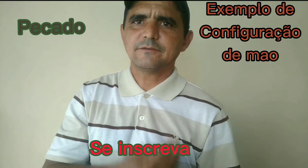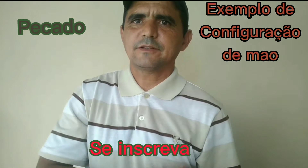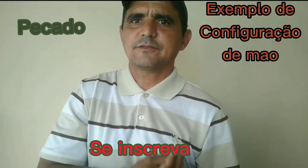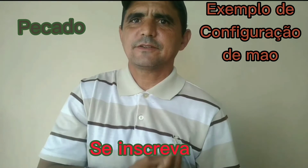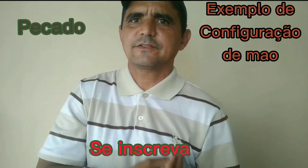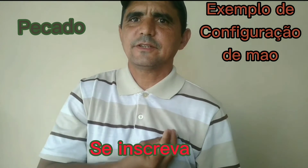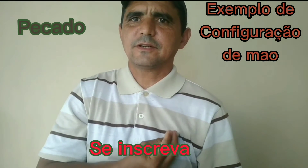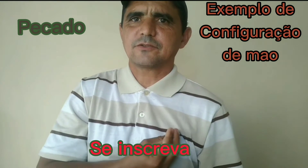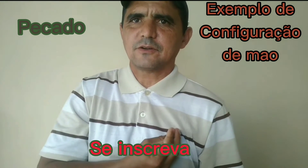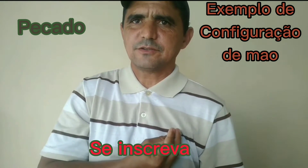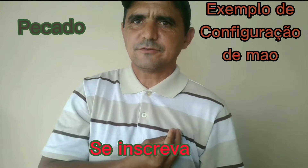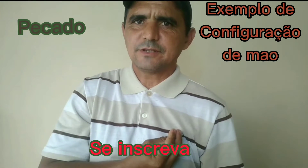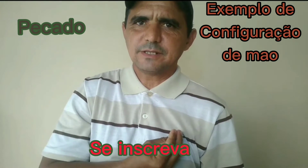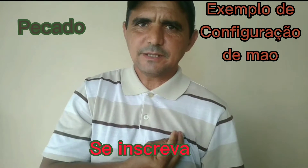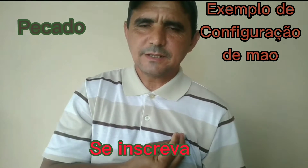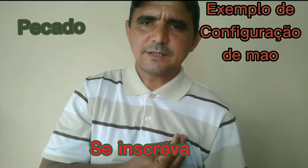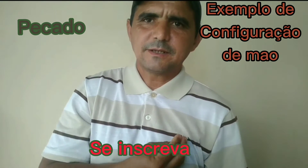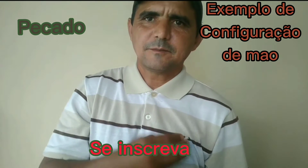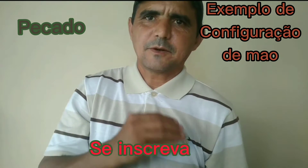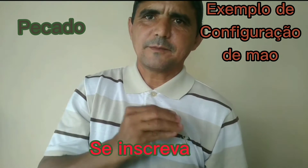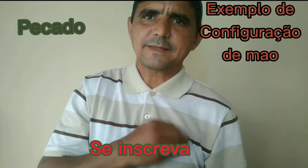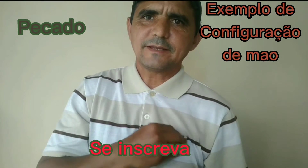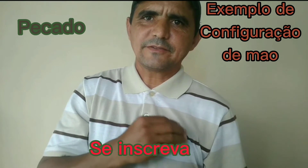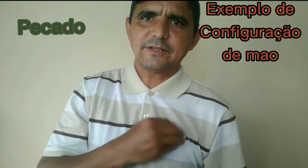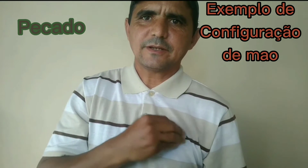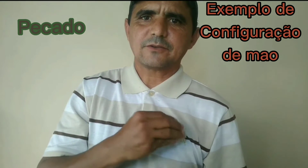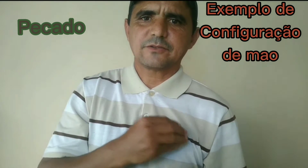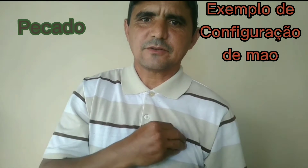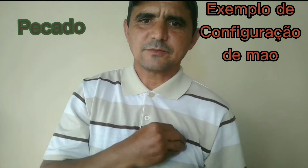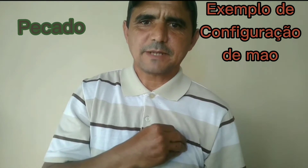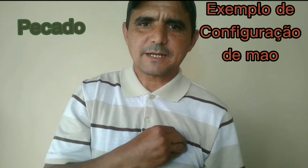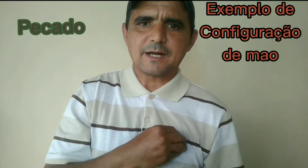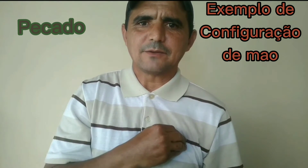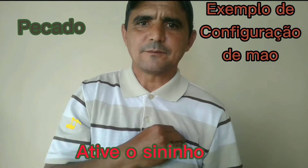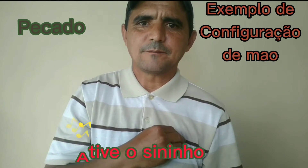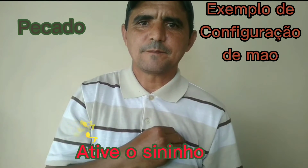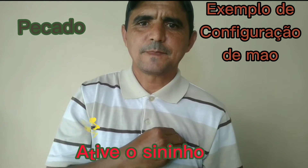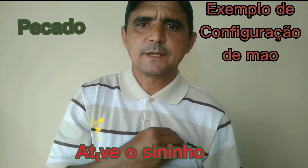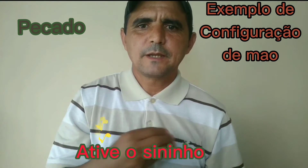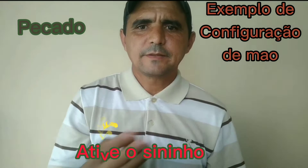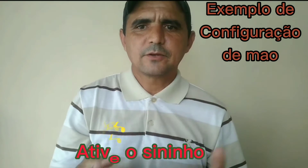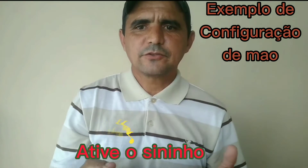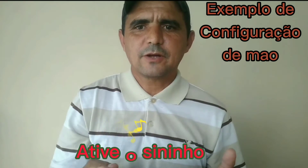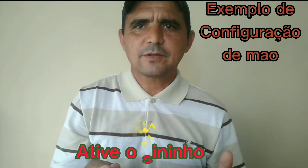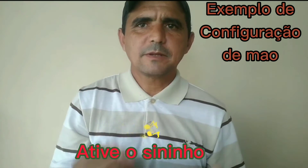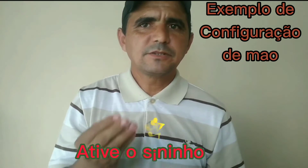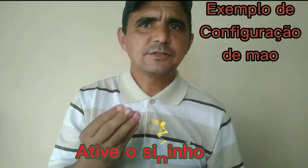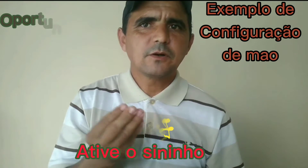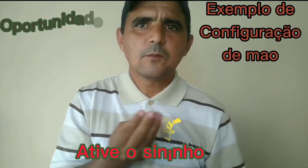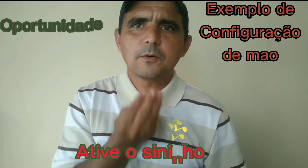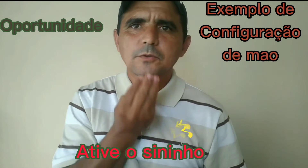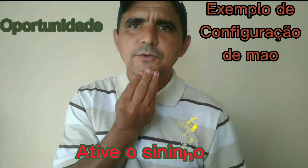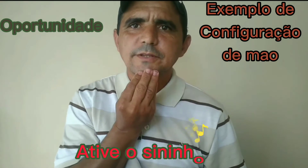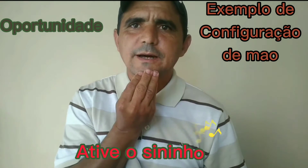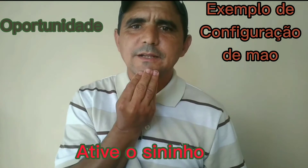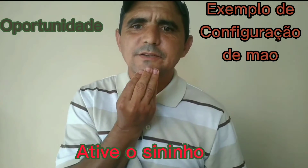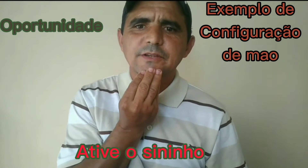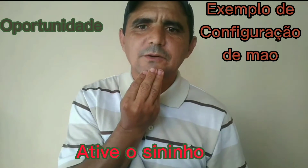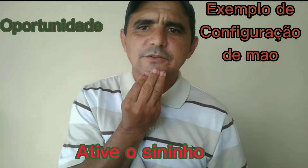vez de fazer assim, que é o sinal de vida, pode bater assim, é o sinal de pecado. Tem o sinal também de oportunidade, você encosta